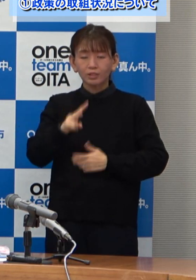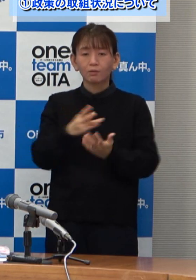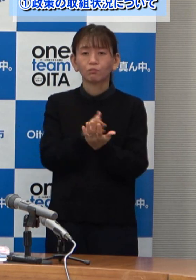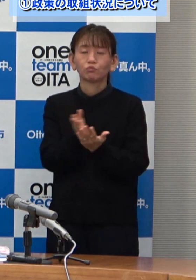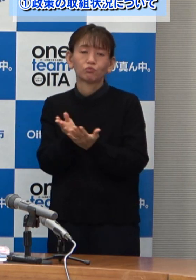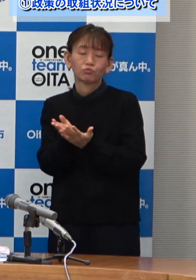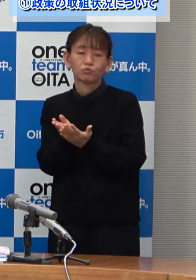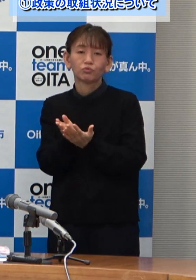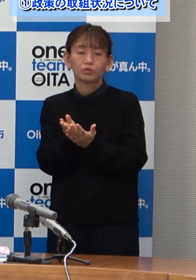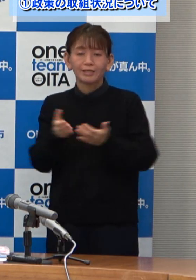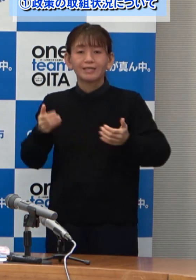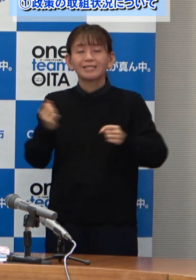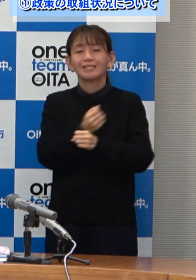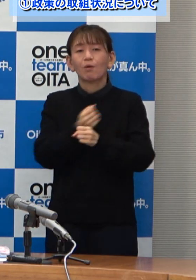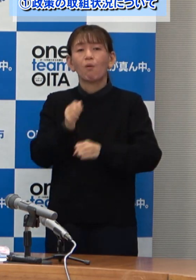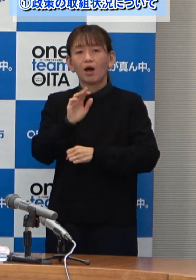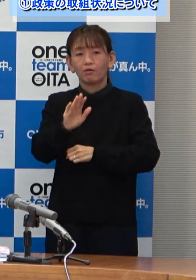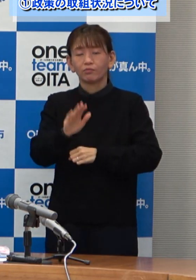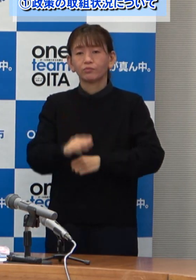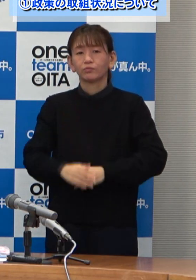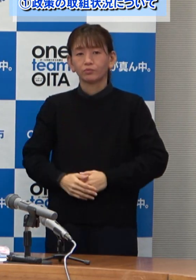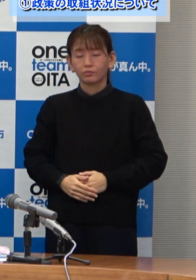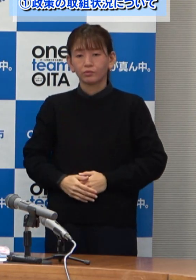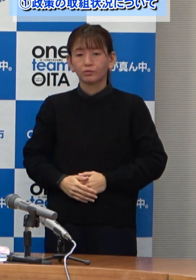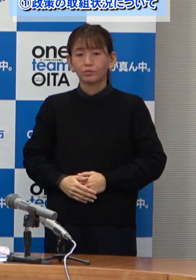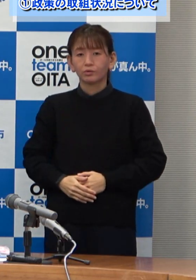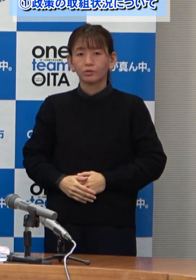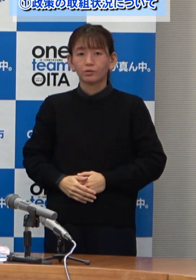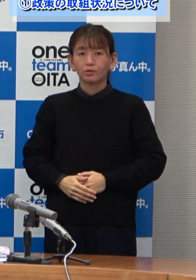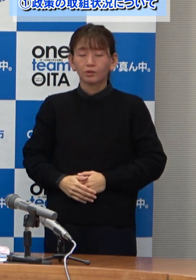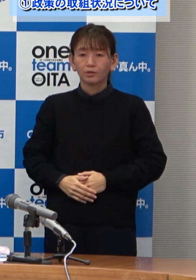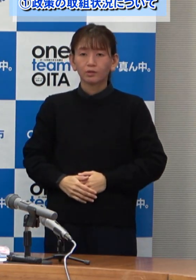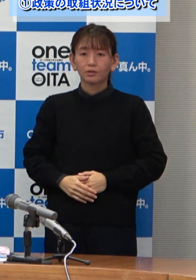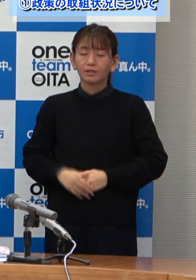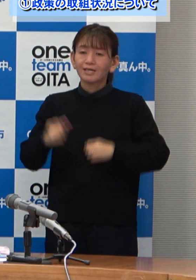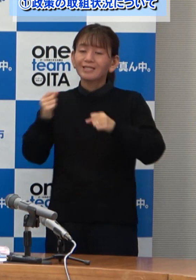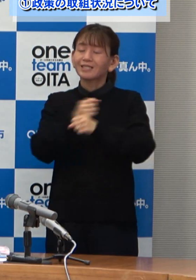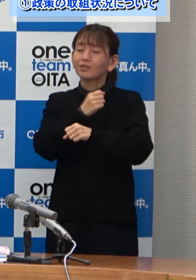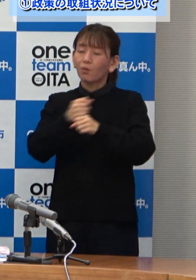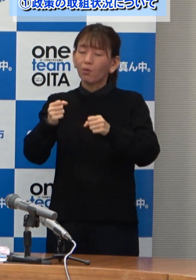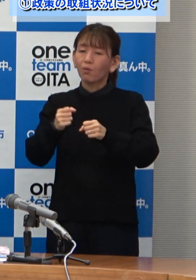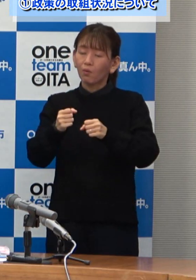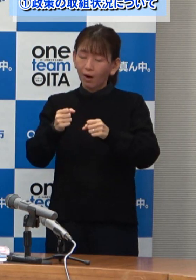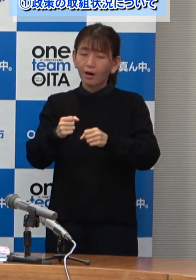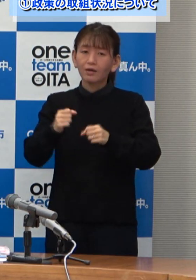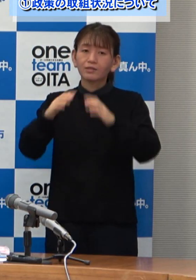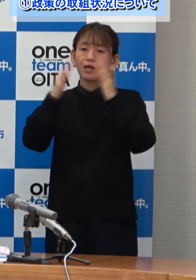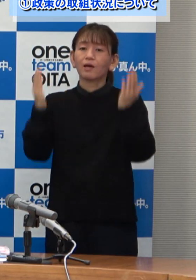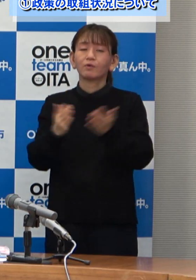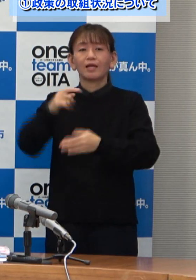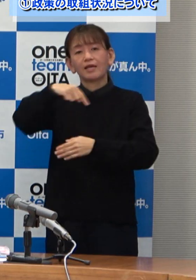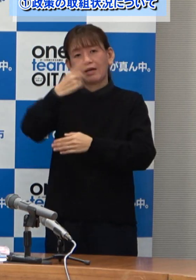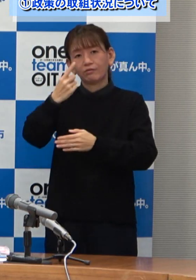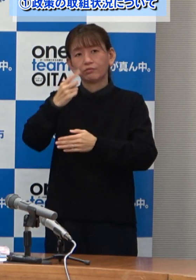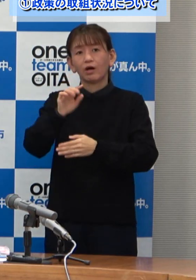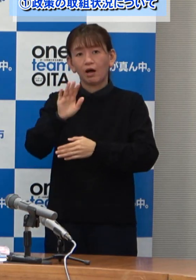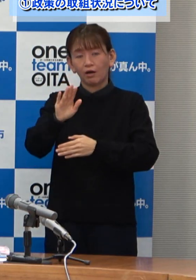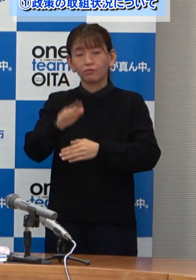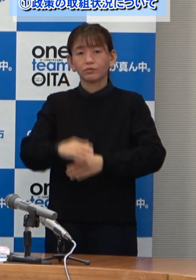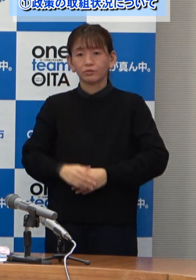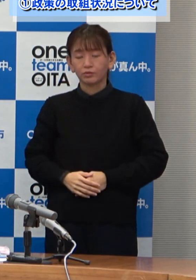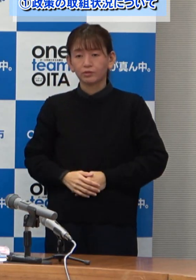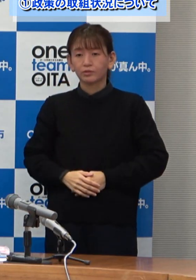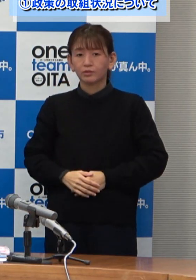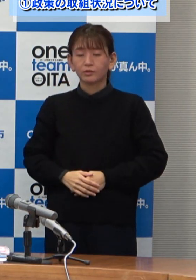ますそれぞれに沿った主な個別事業として100事業を掲載してます事業ごとにその